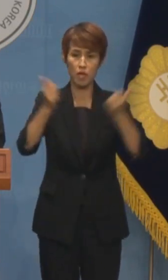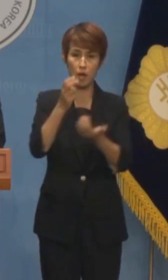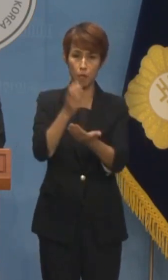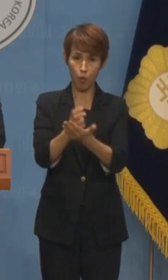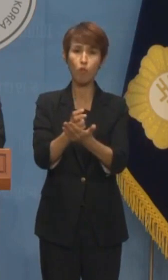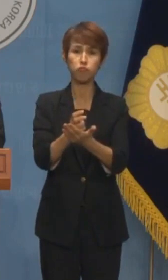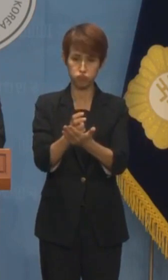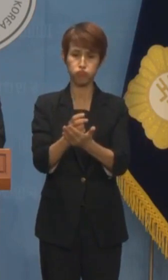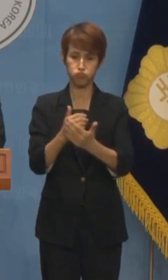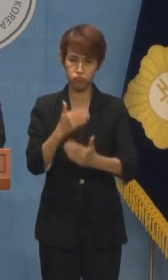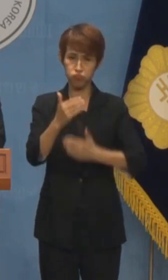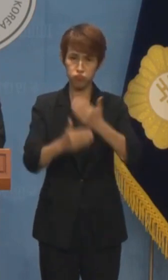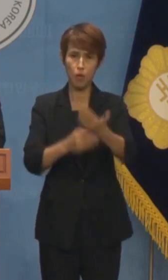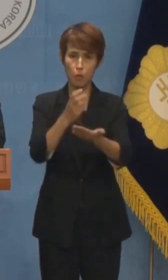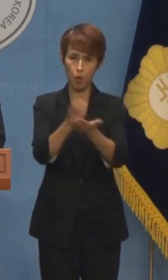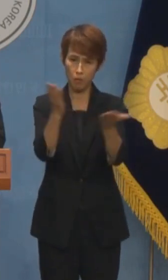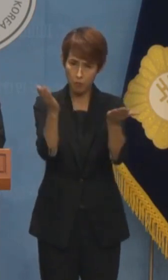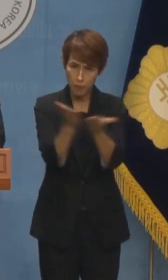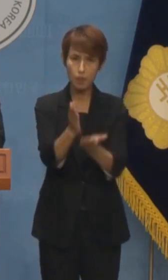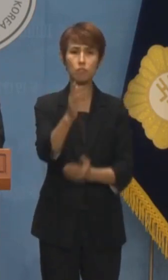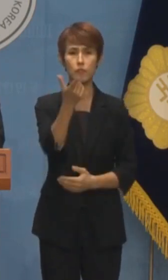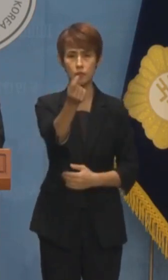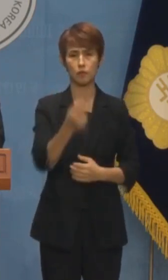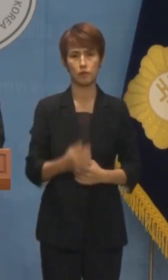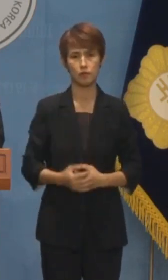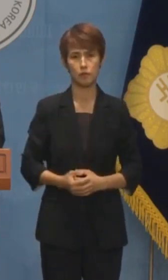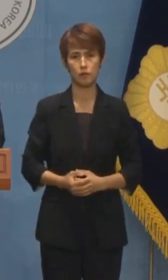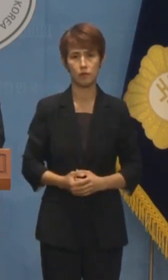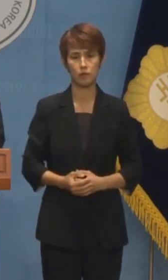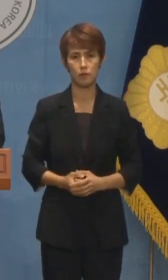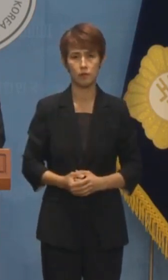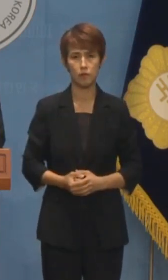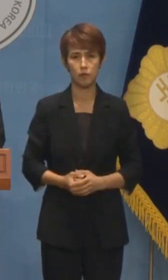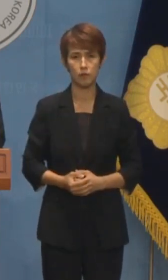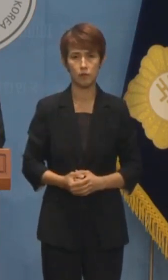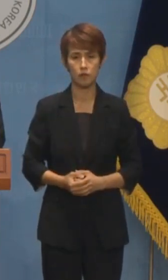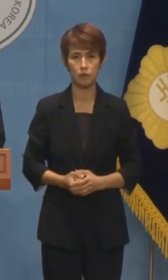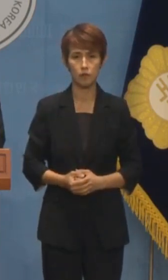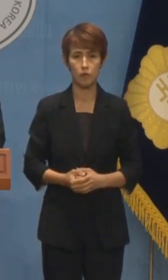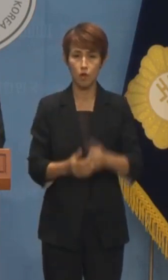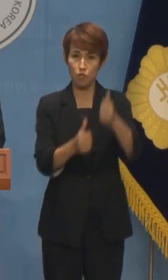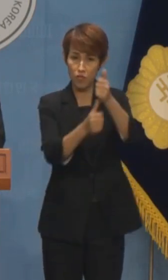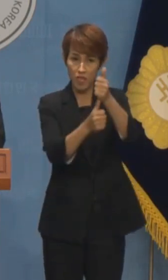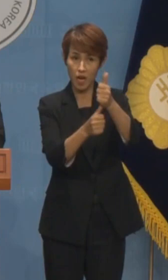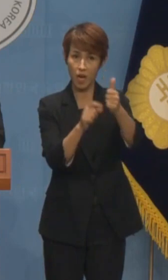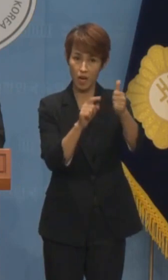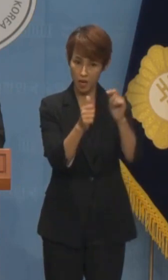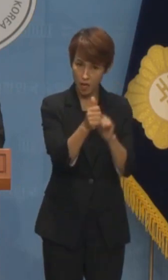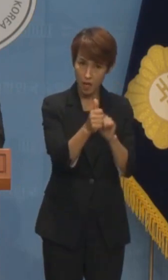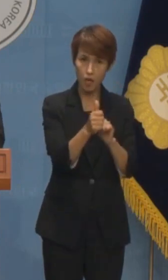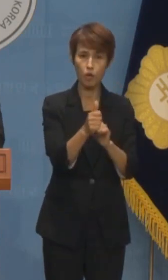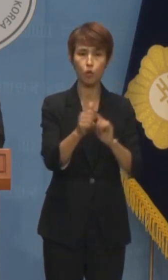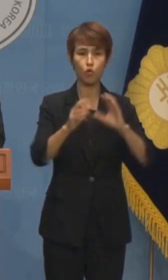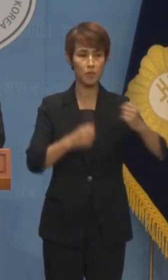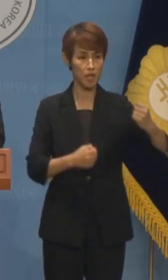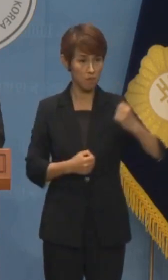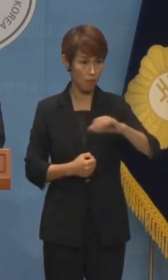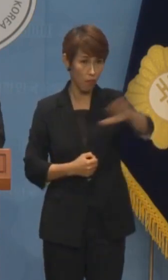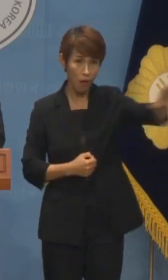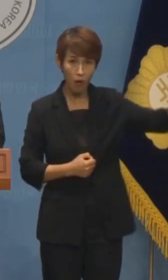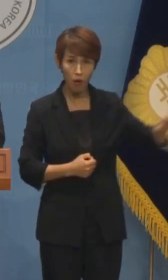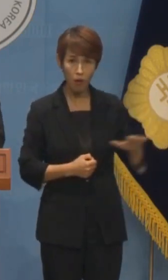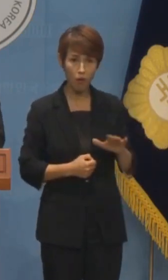따른 합법적인 의사 절차입니다. 또한 주호영 부의장 본인을 포함해 국민의힘